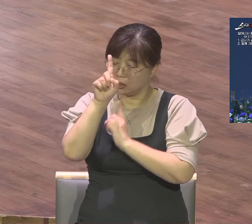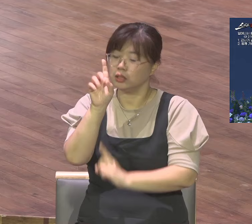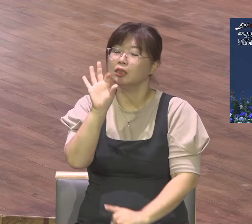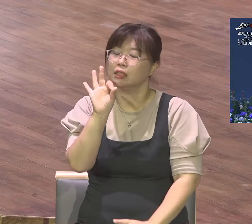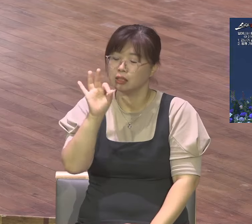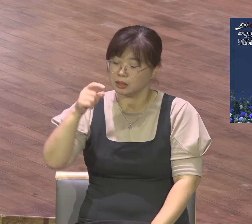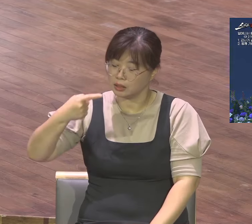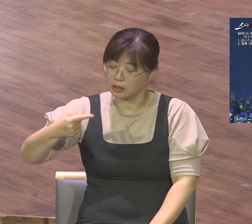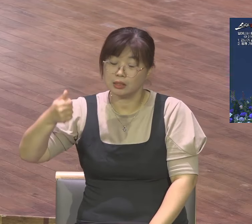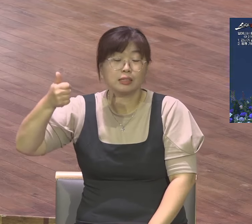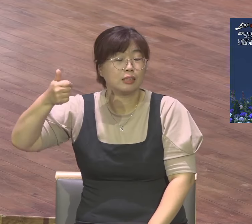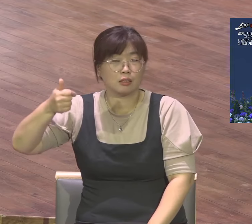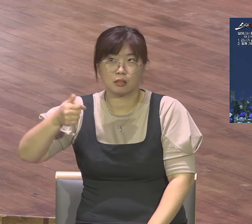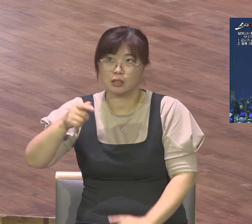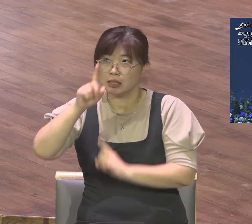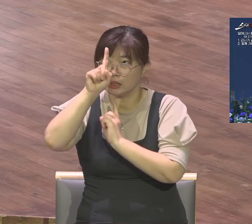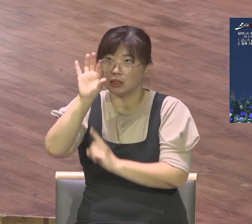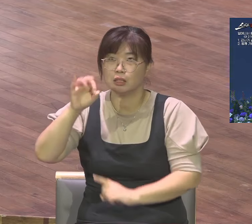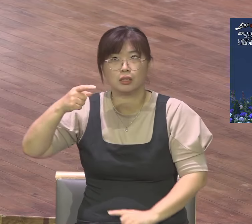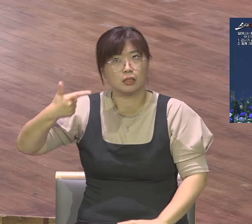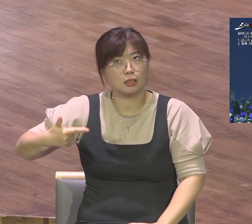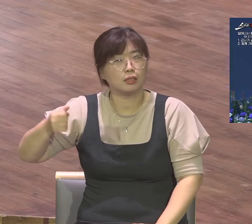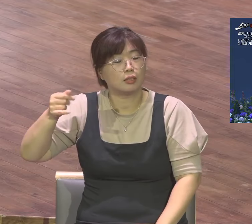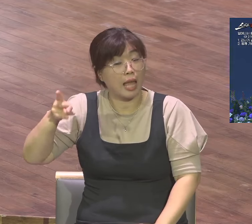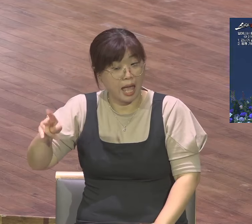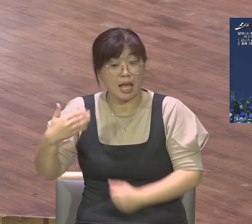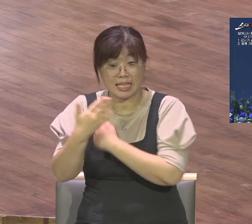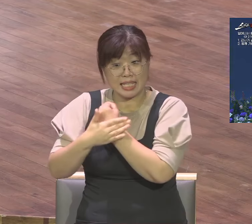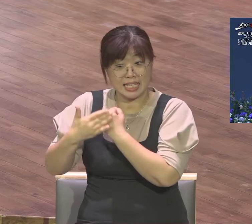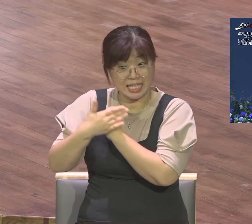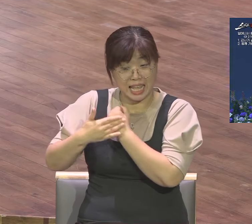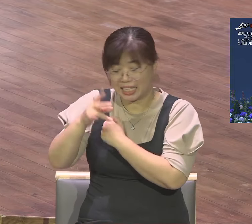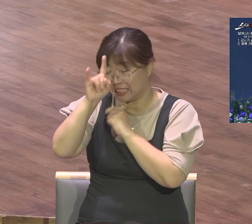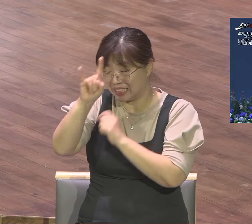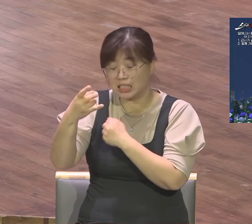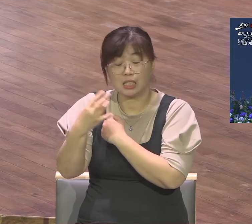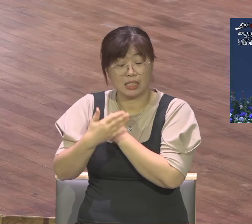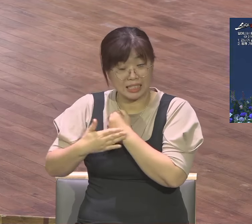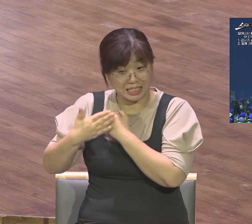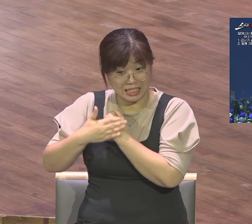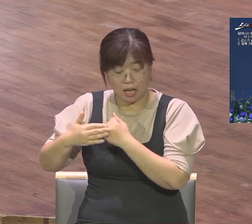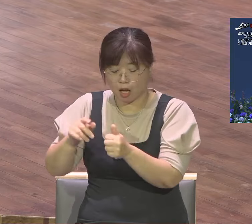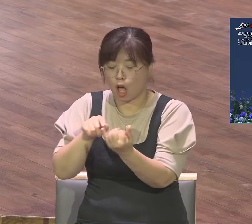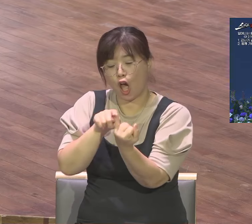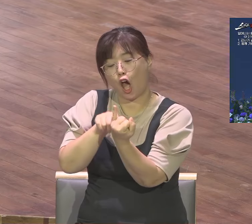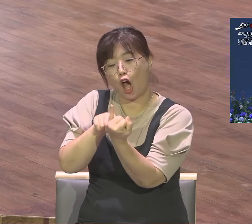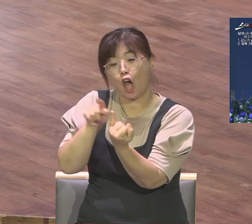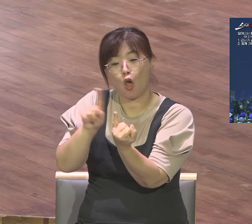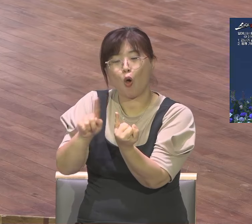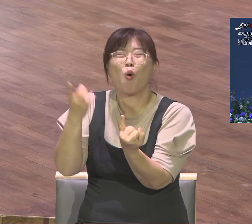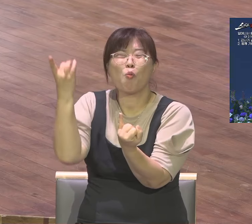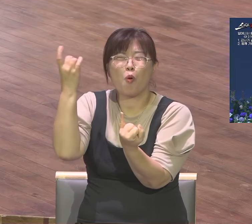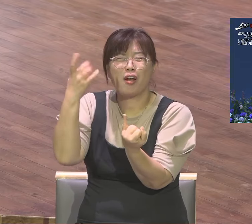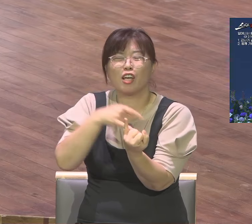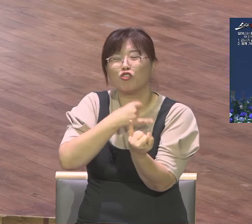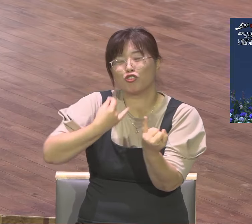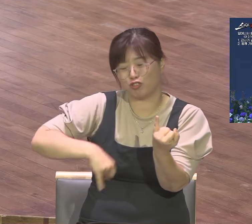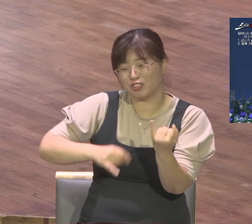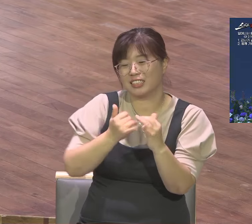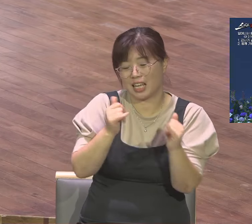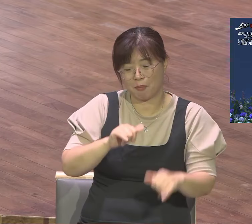선수가 중국의 기아한 선수예요. 중국의 기아한 선수. 전지희도 기아했어요. 그러니까